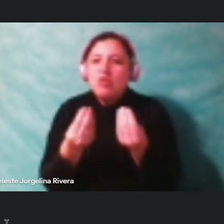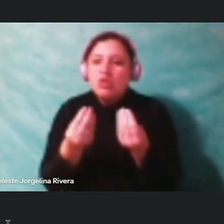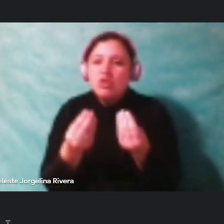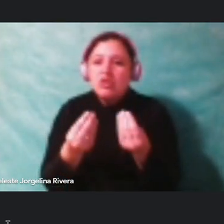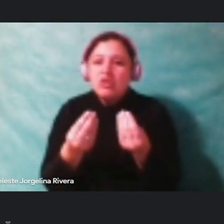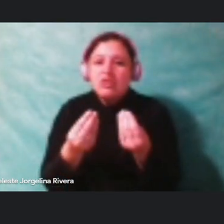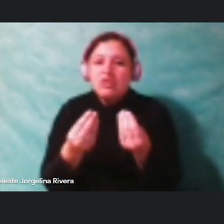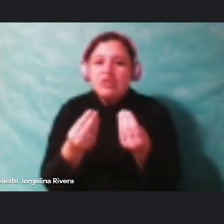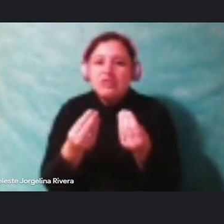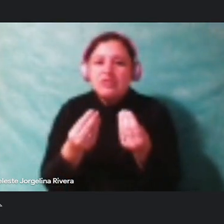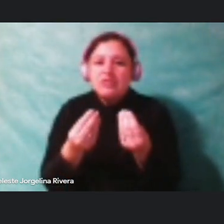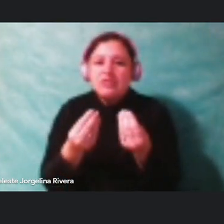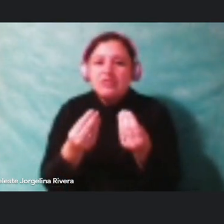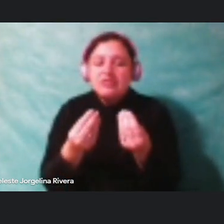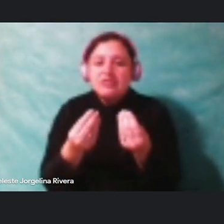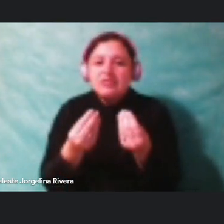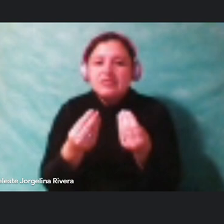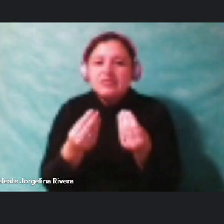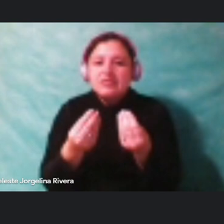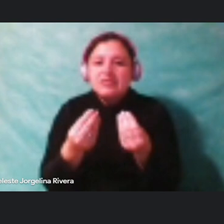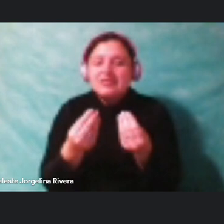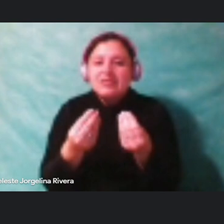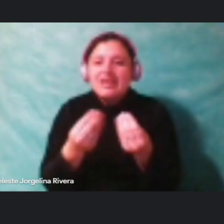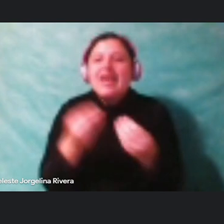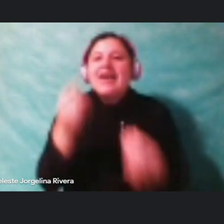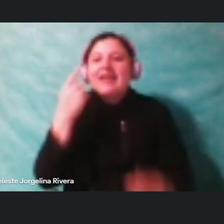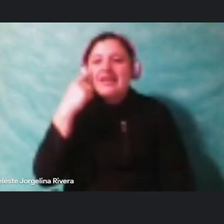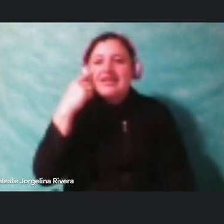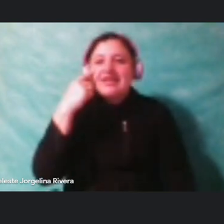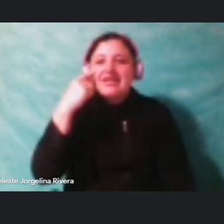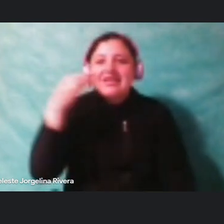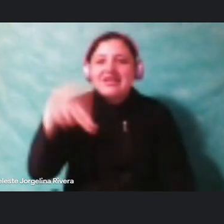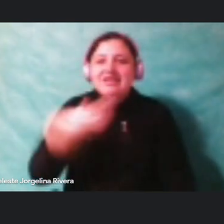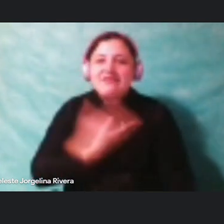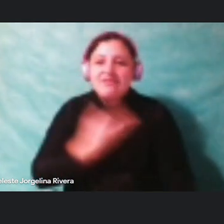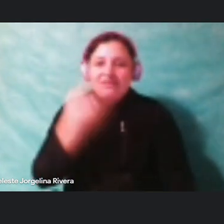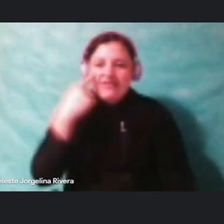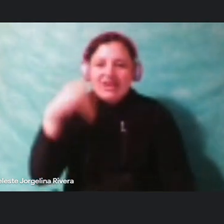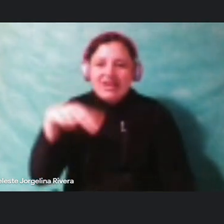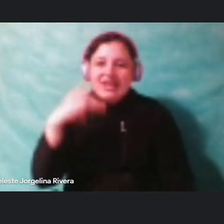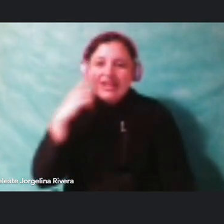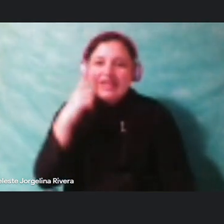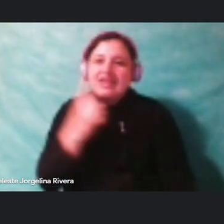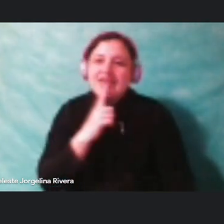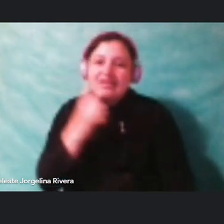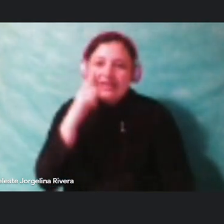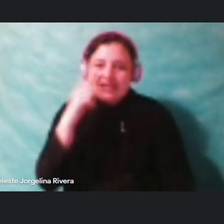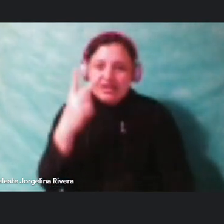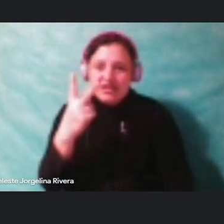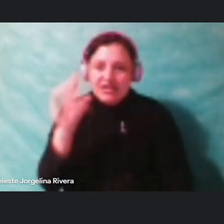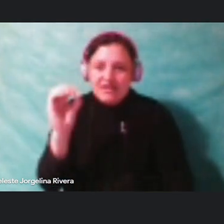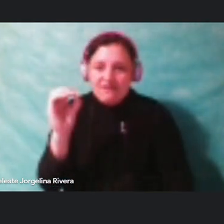En infinitivo, ¿sí? O sustantivo. Entonces sería capaz de qué.